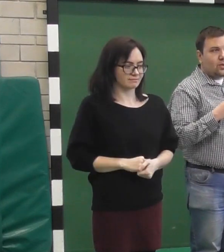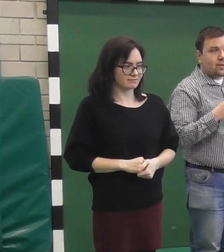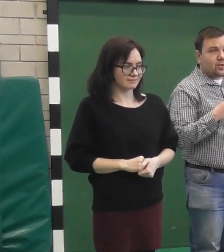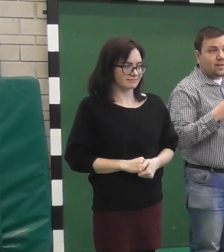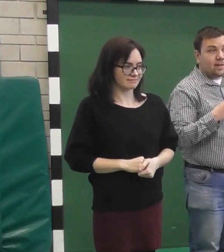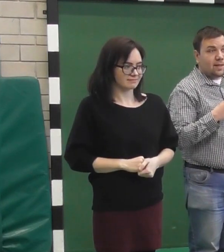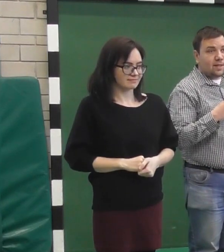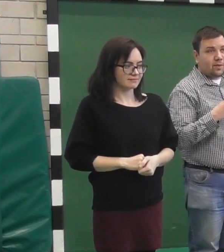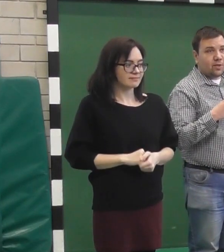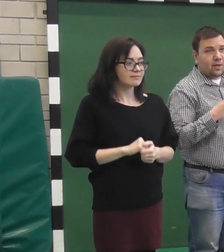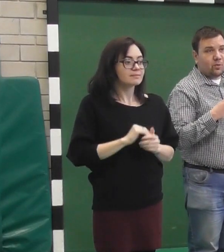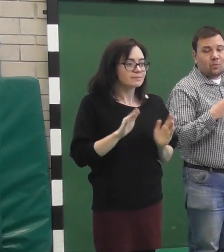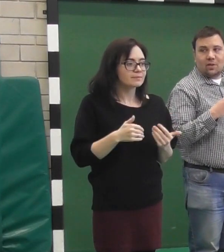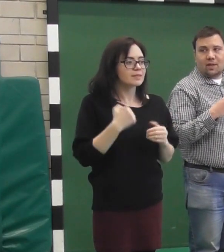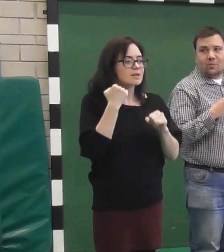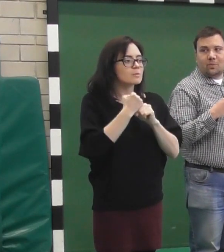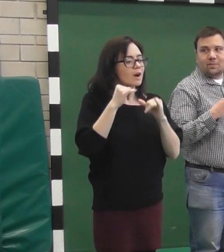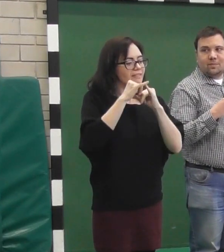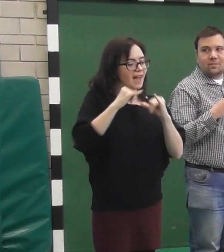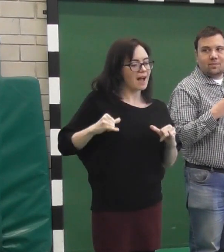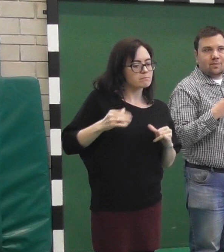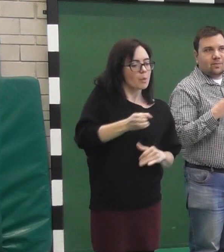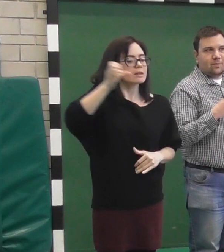Ő mindösszesen 17 évesen került a munkatáborba.